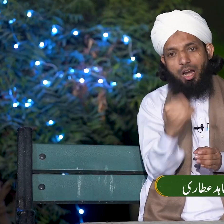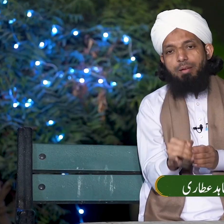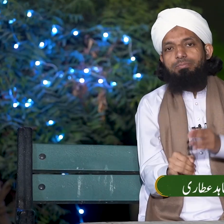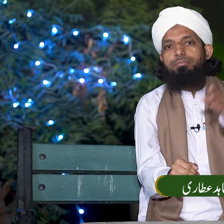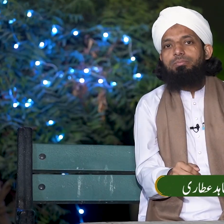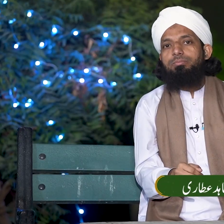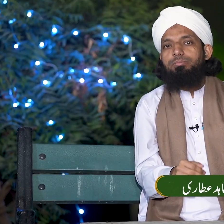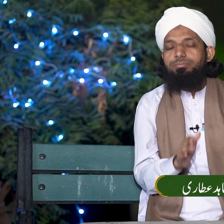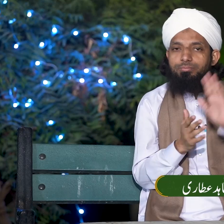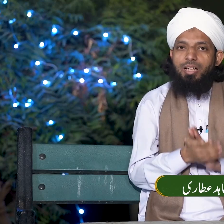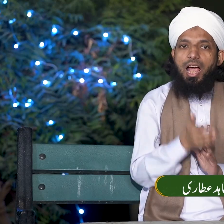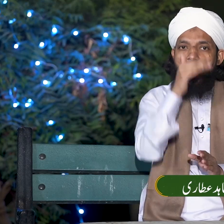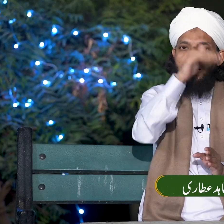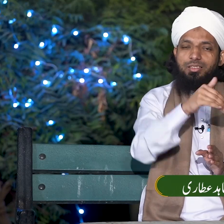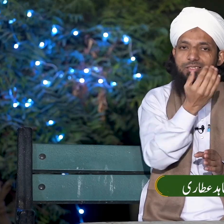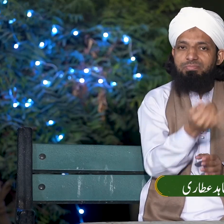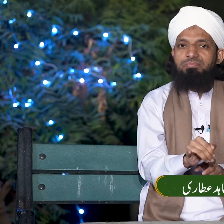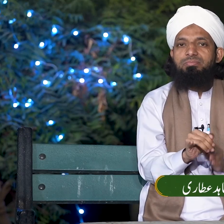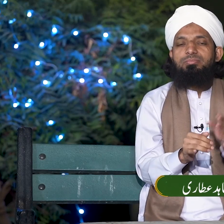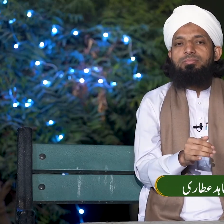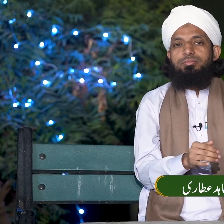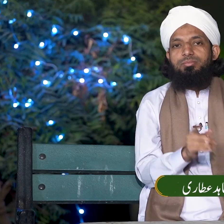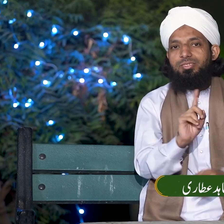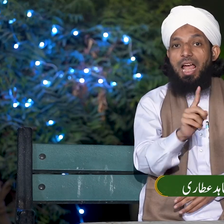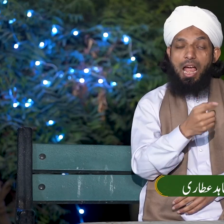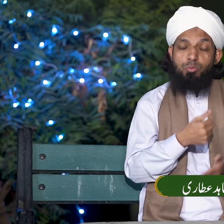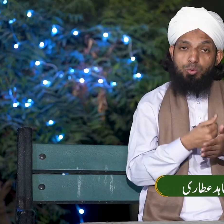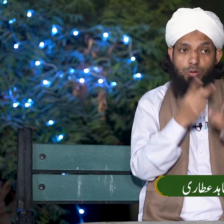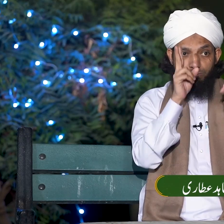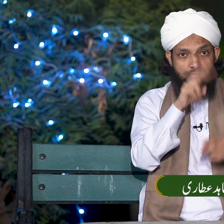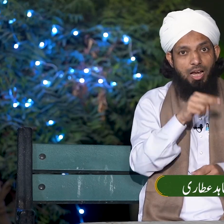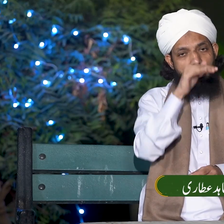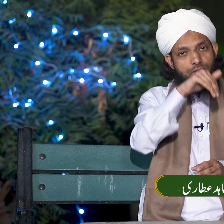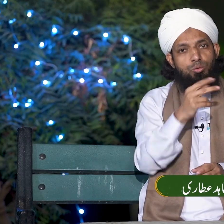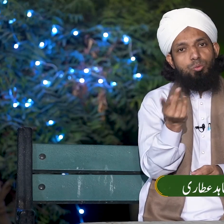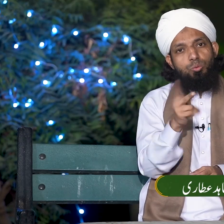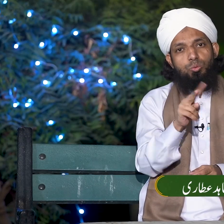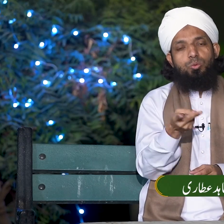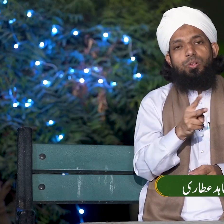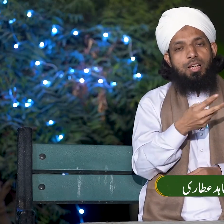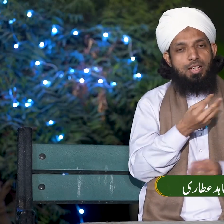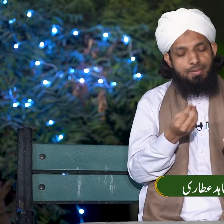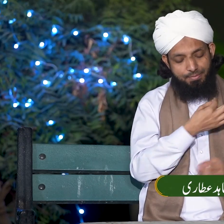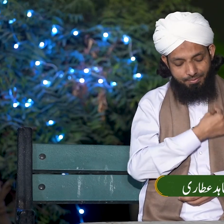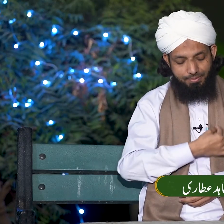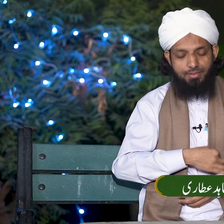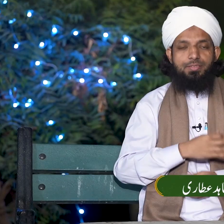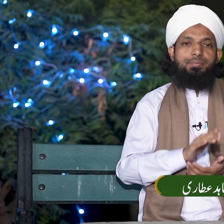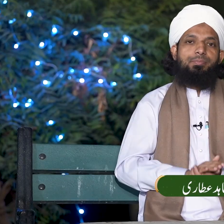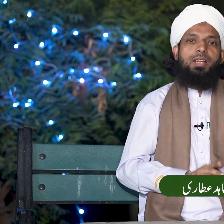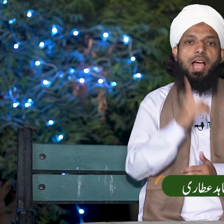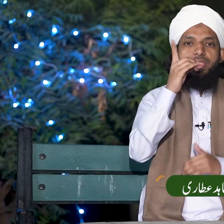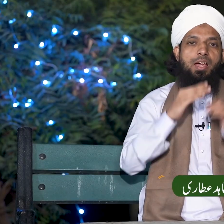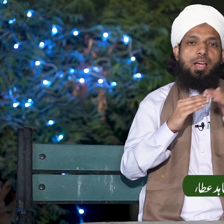چاہیے۔ عاجزی اختیار کریں، انشاءاللہ الکریم بہت اس کی برکتیں ملیں گی۔ اللہ پاک کے پیارے حبیب صلی اللہ علیہ